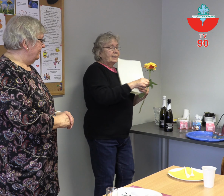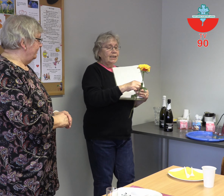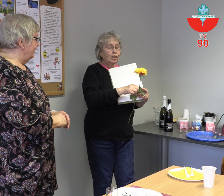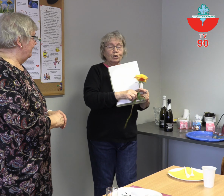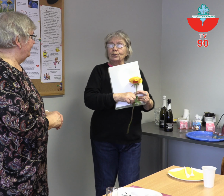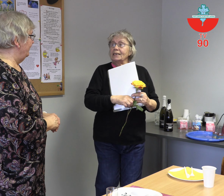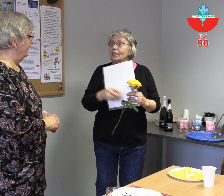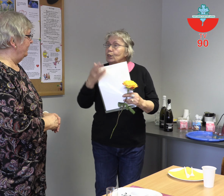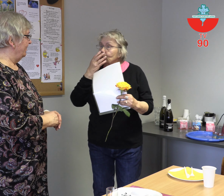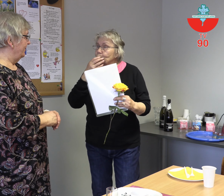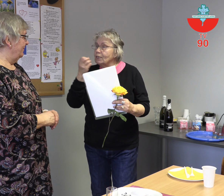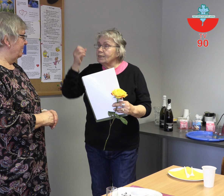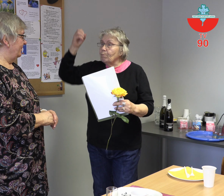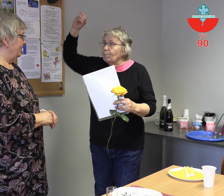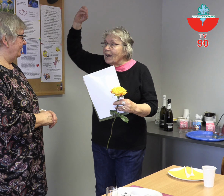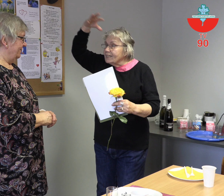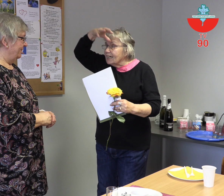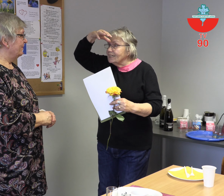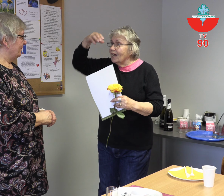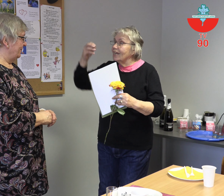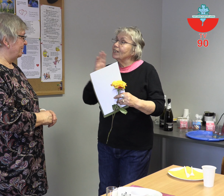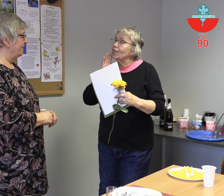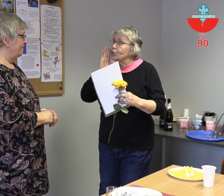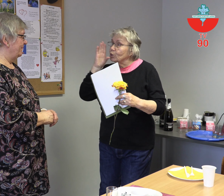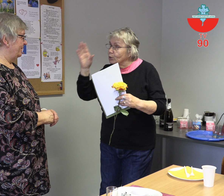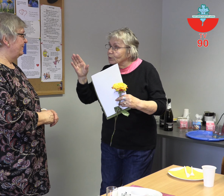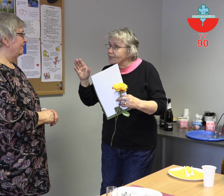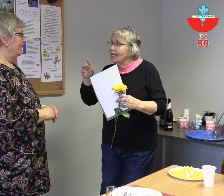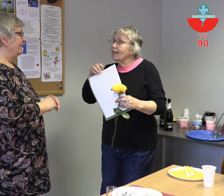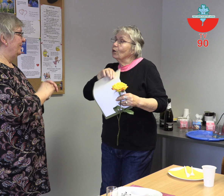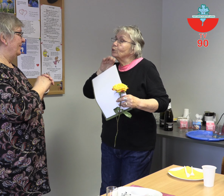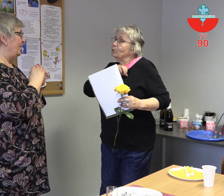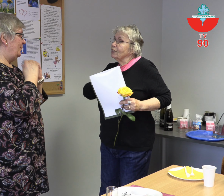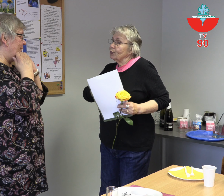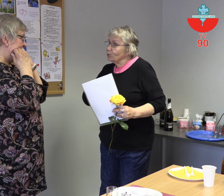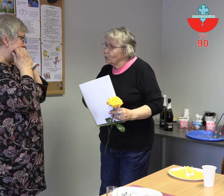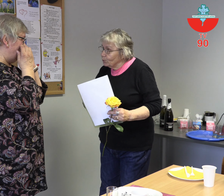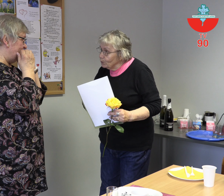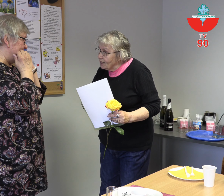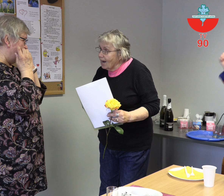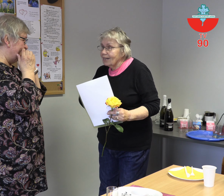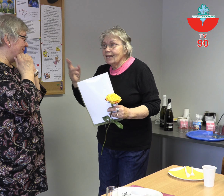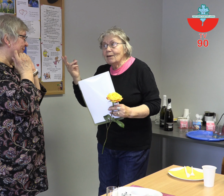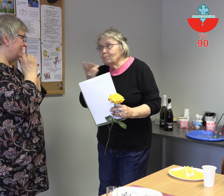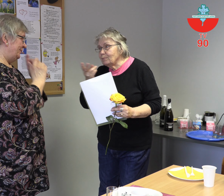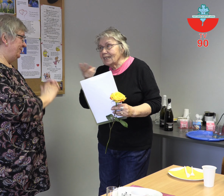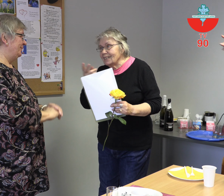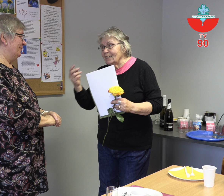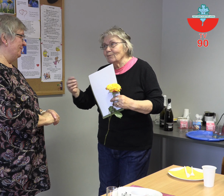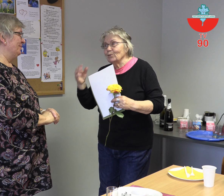Siin on ilus päikeseline rood. Otu sinu süda täpselt